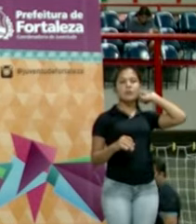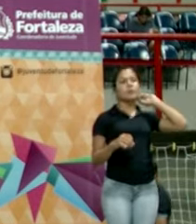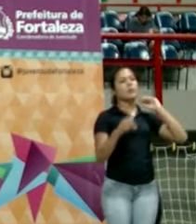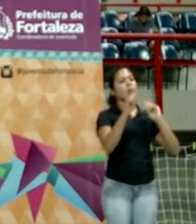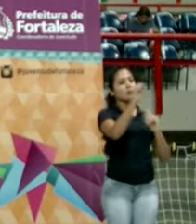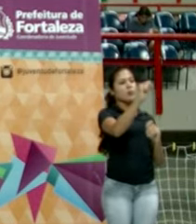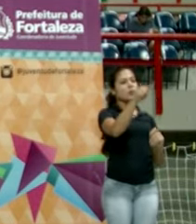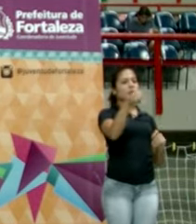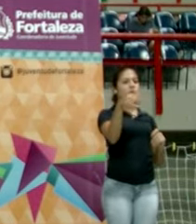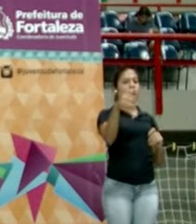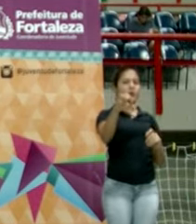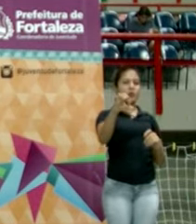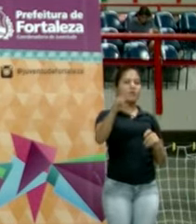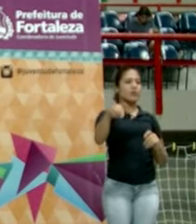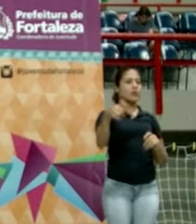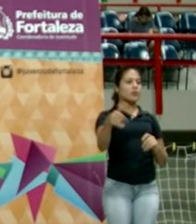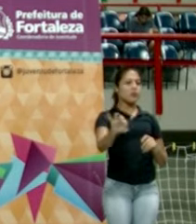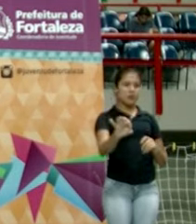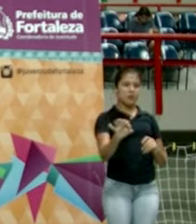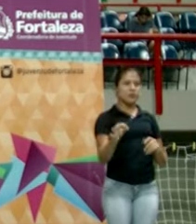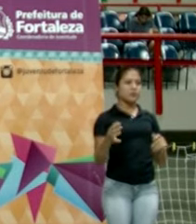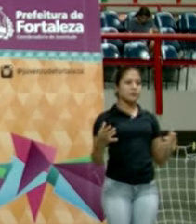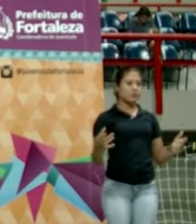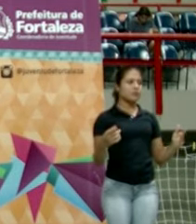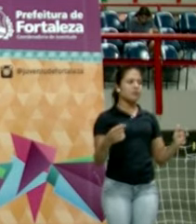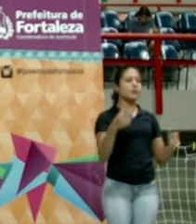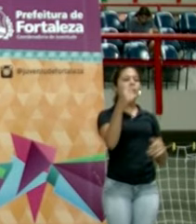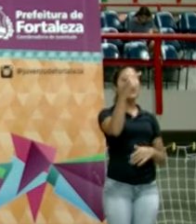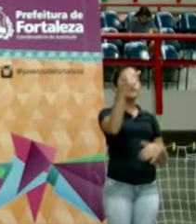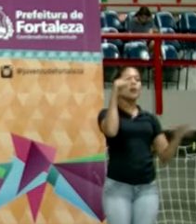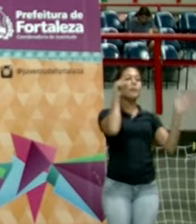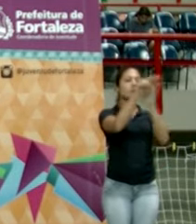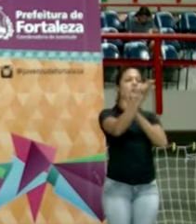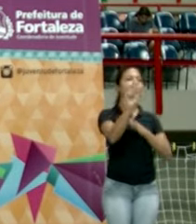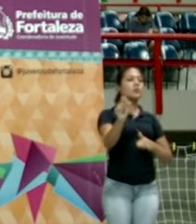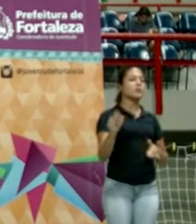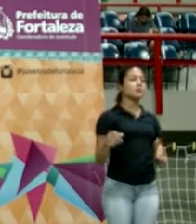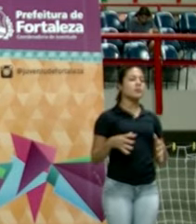8, 9 e 10. Aqui é só a 7. Olha o que a 7 vai dizer.